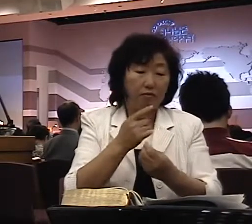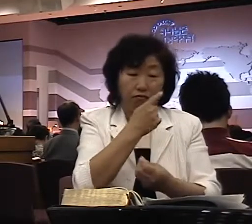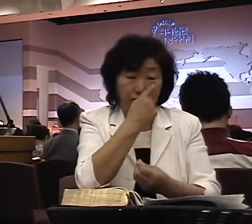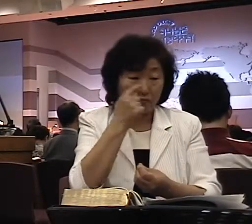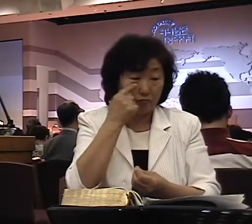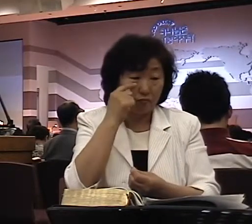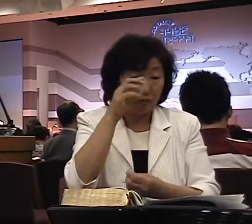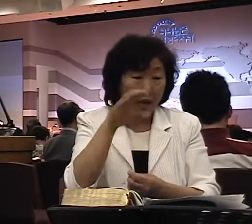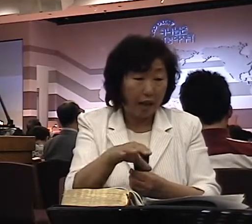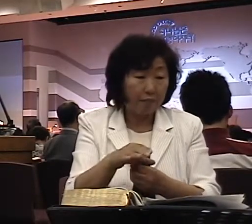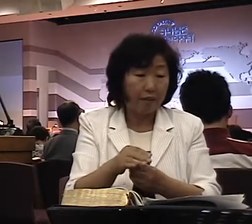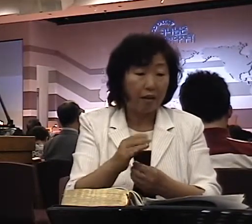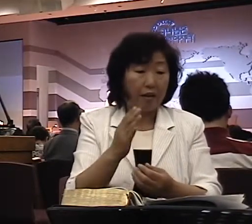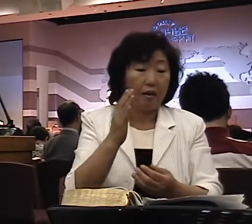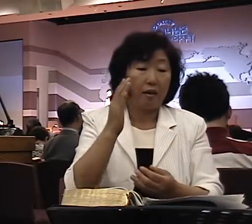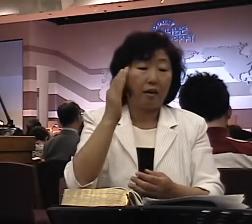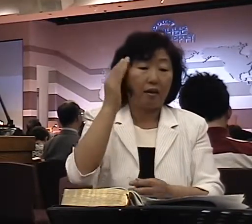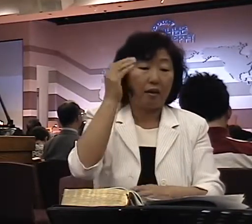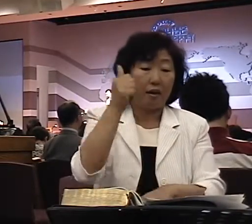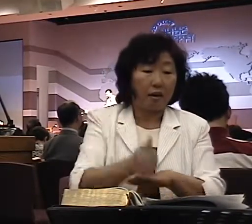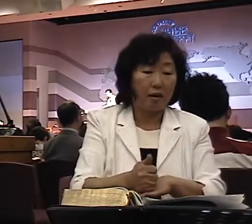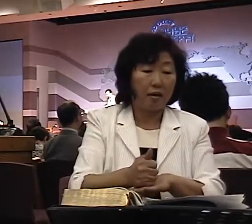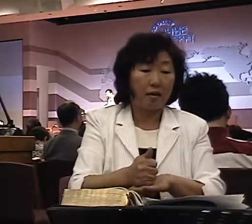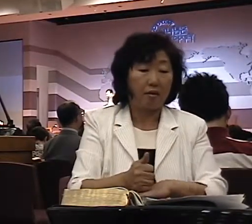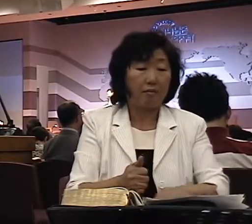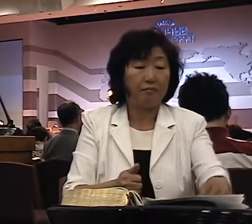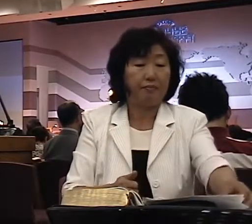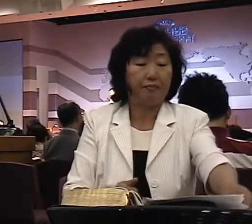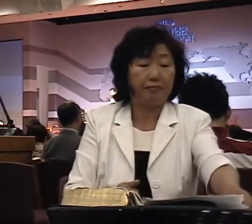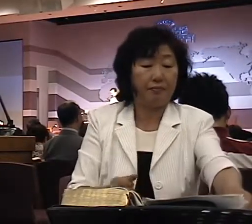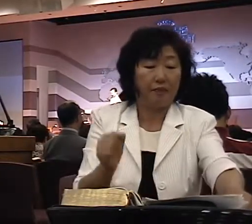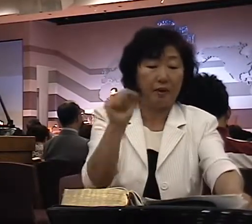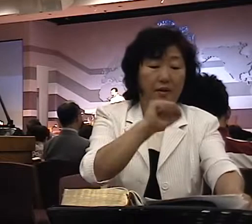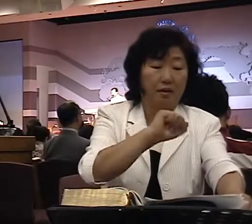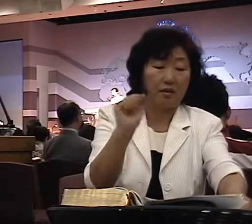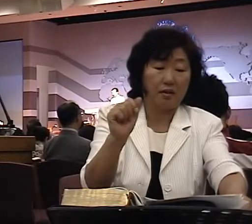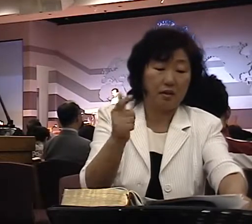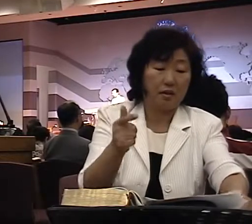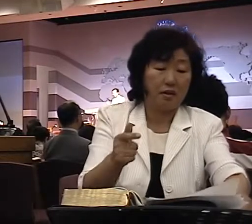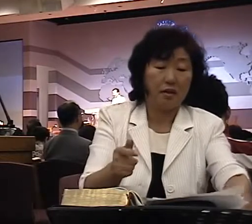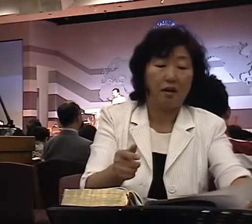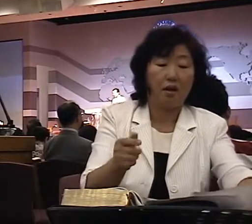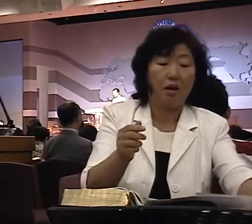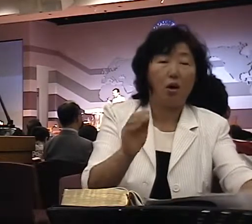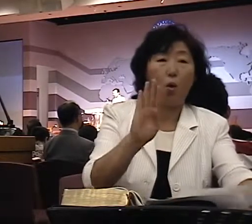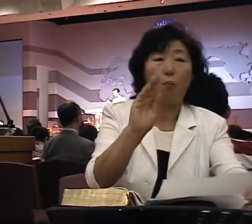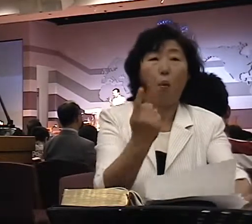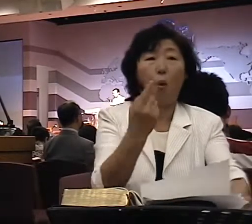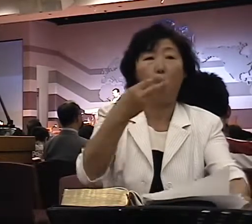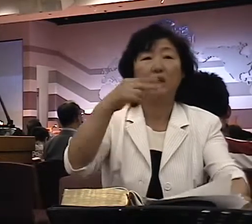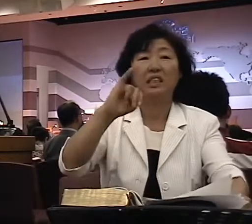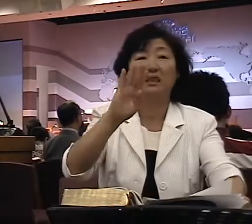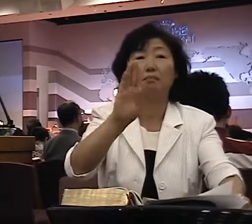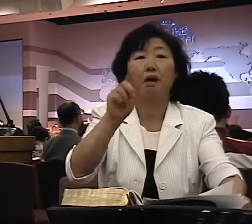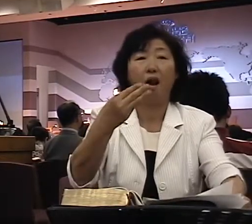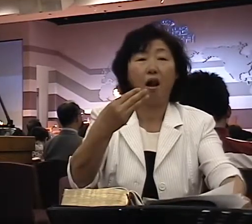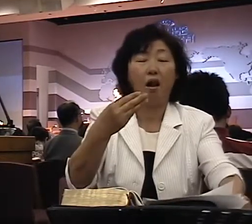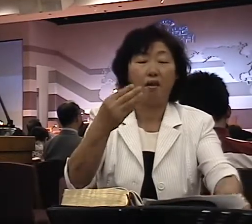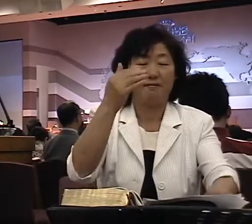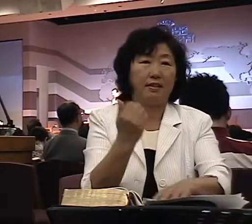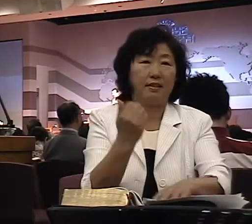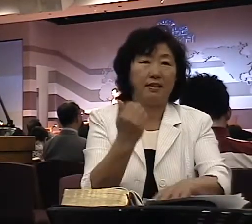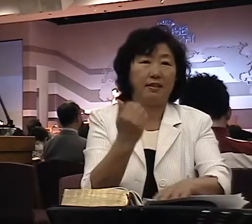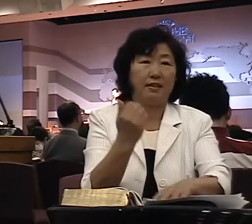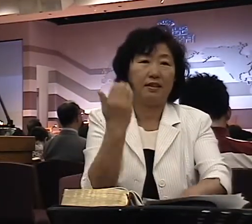결과로 흔들리지 않았습니다. 눈앞에 보이는 결과로 흔들리지 않았습니다. 그가 보디발의 집에서 끝까지 순결을 지켰을